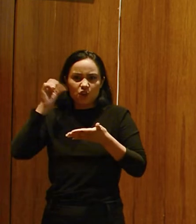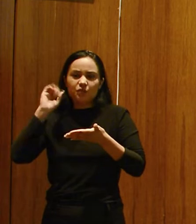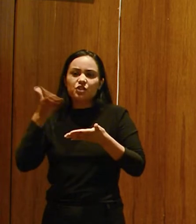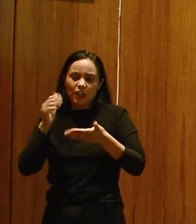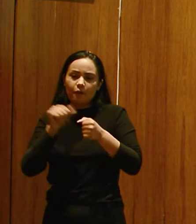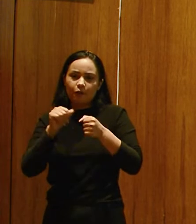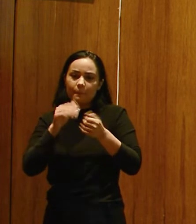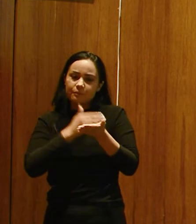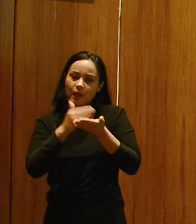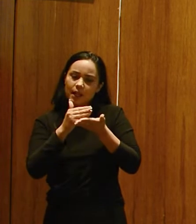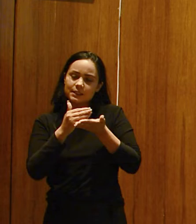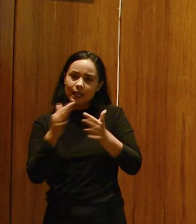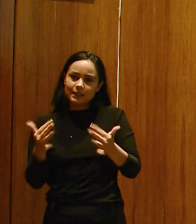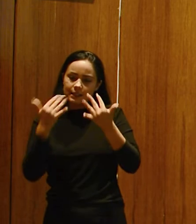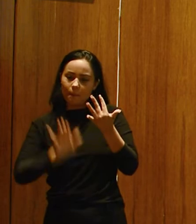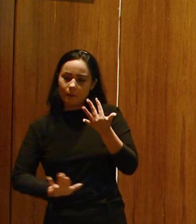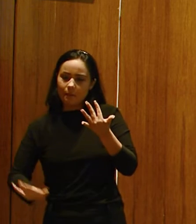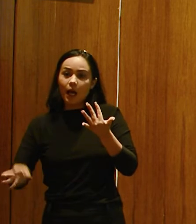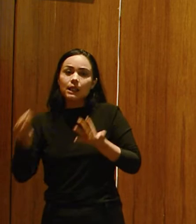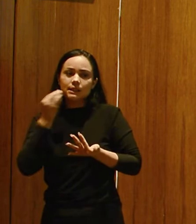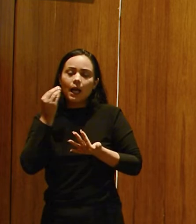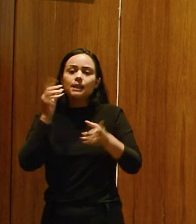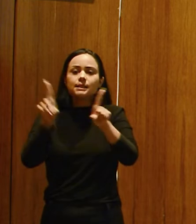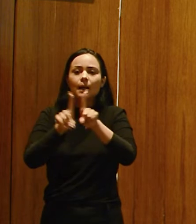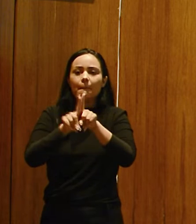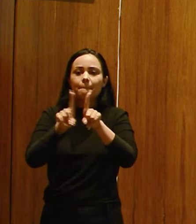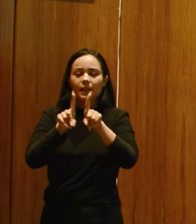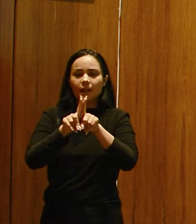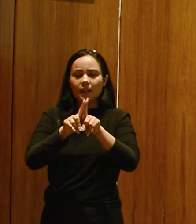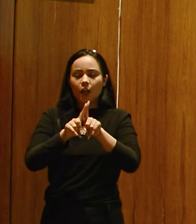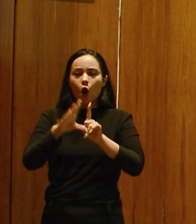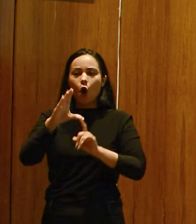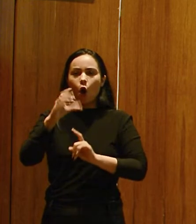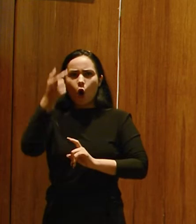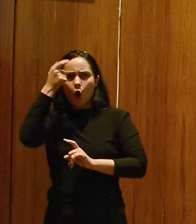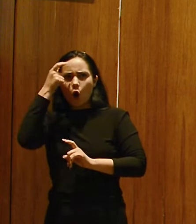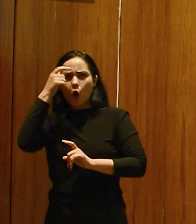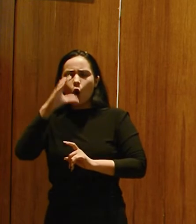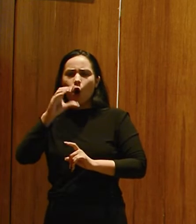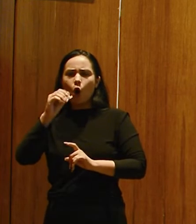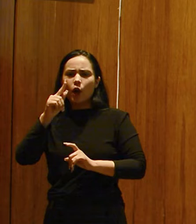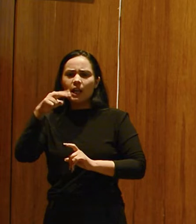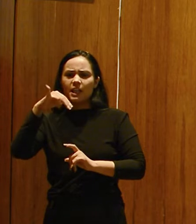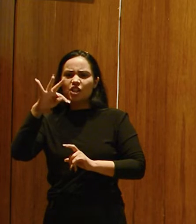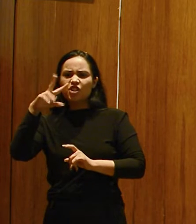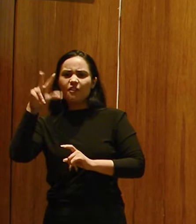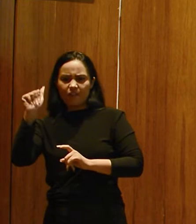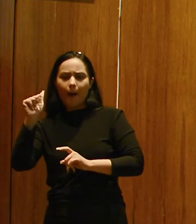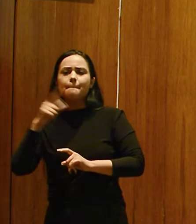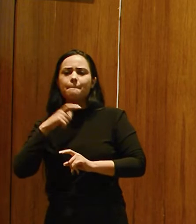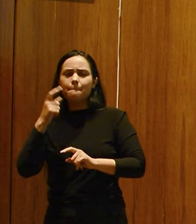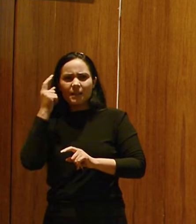ser feitos desde a atenção primária, também testes de triagem cognitiva, também visual, pensando